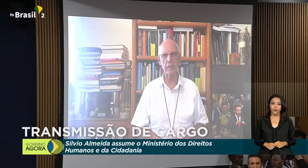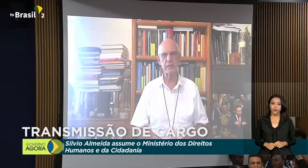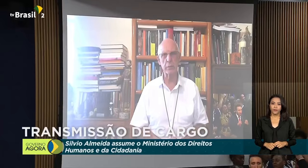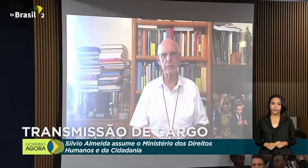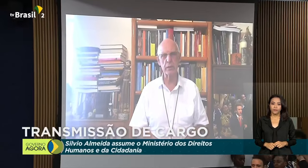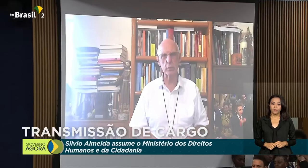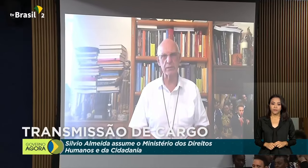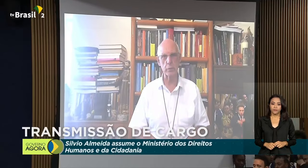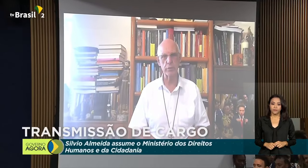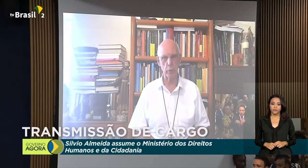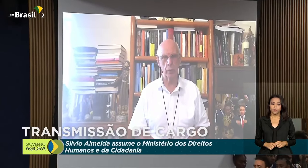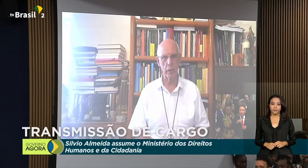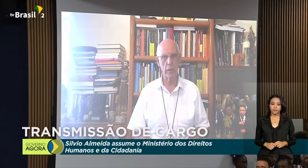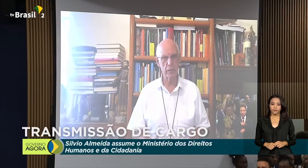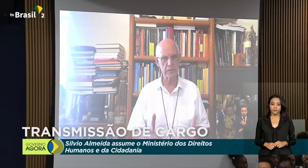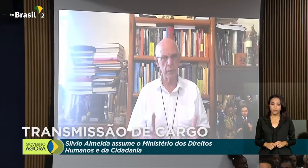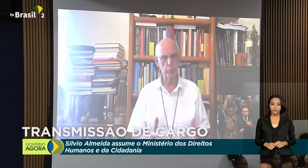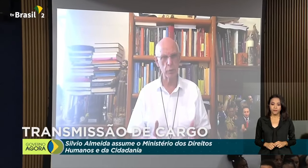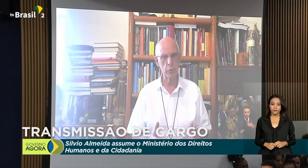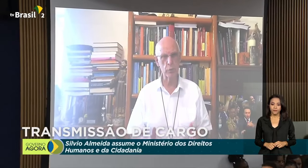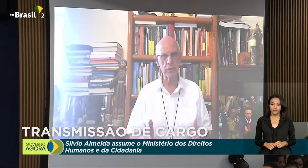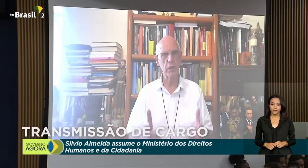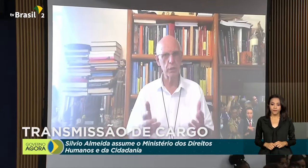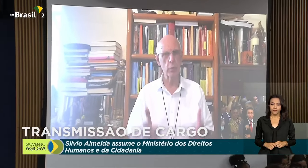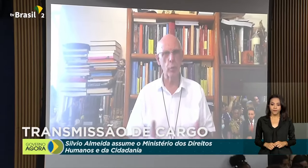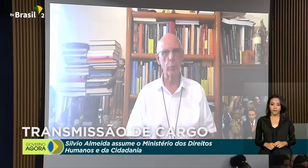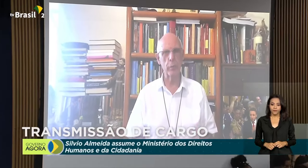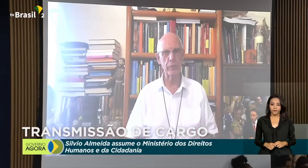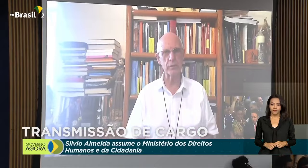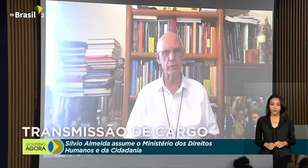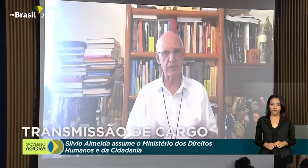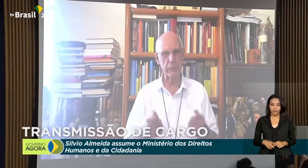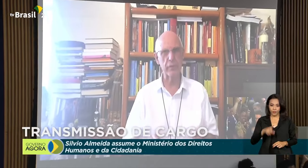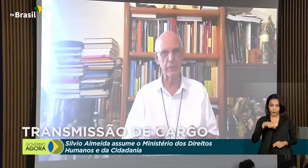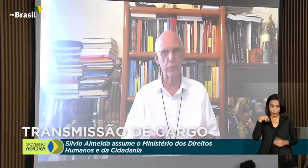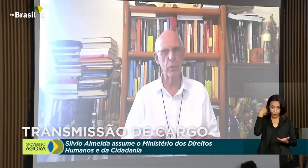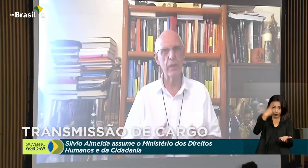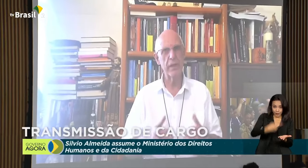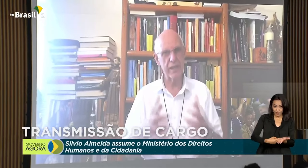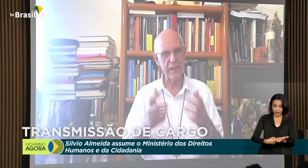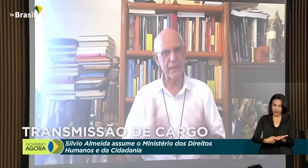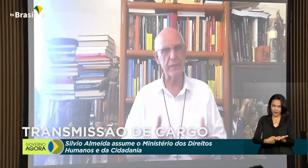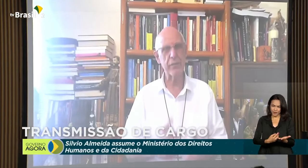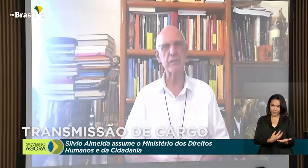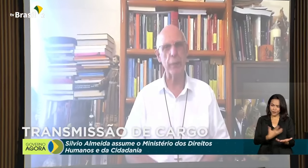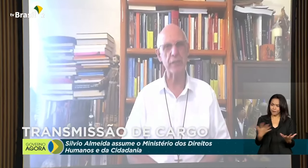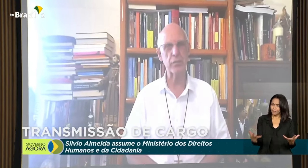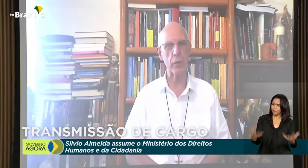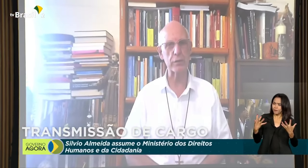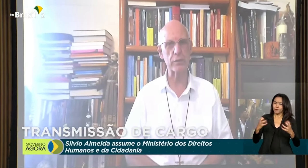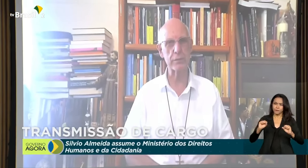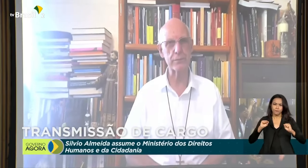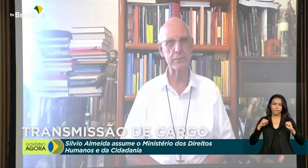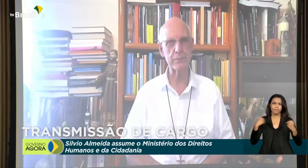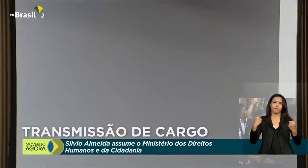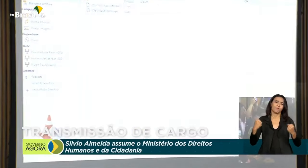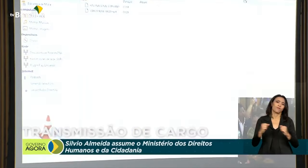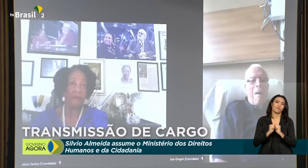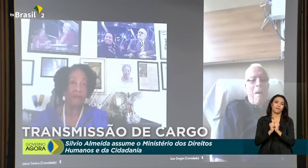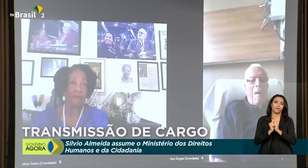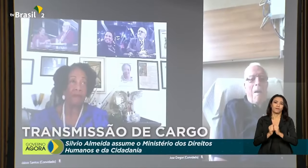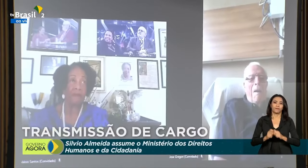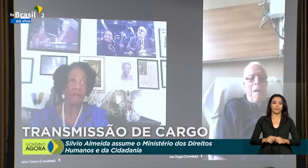população de situação de rua estamos juntos e o compromisso está vivo e cada vez mais forte